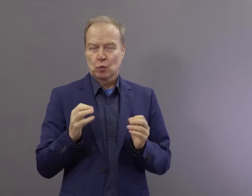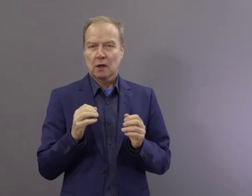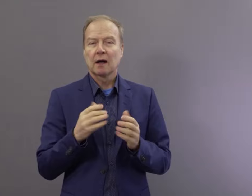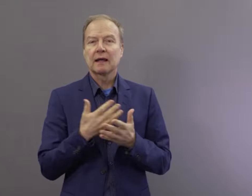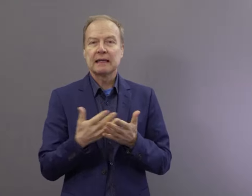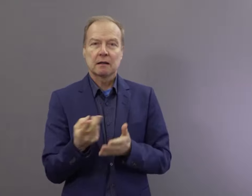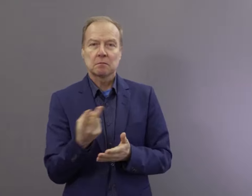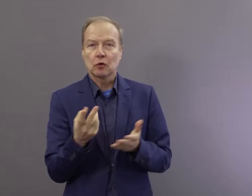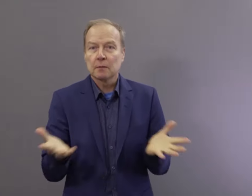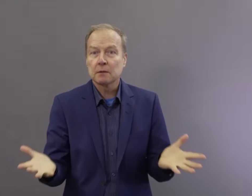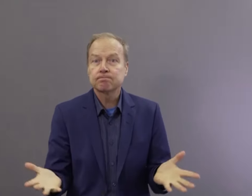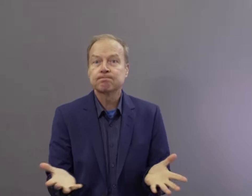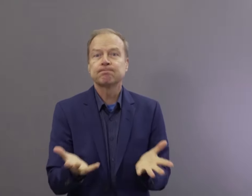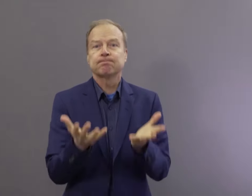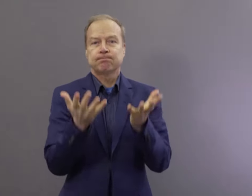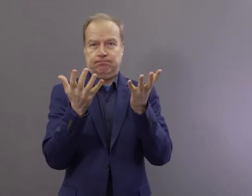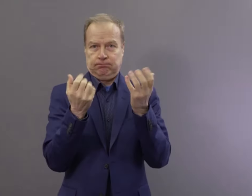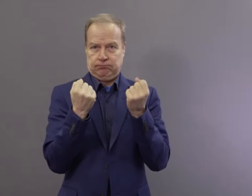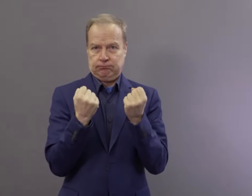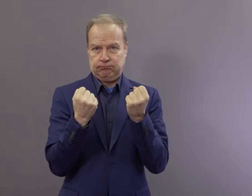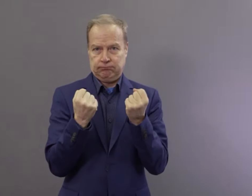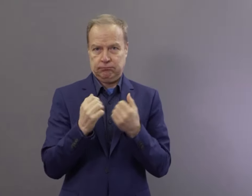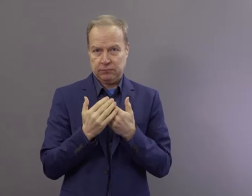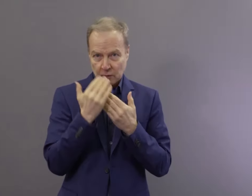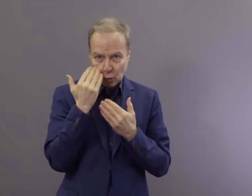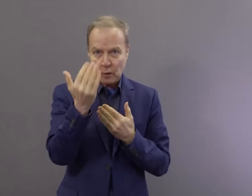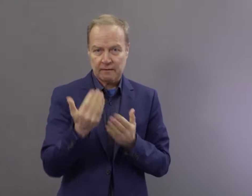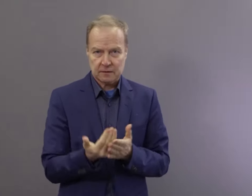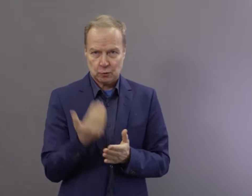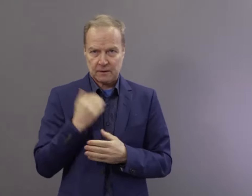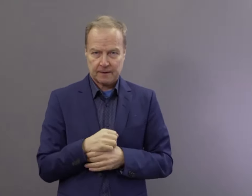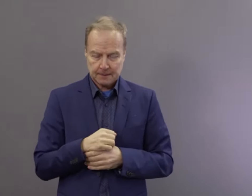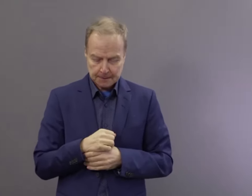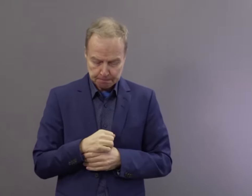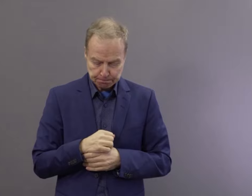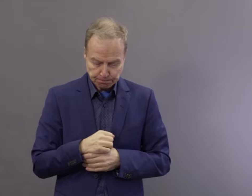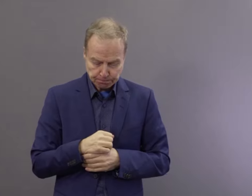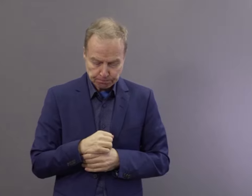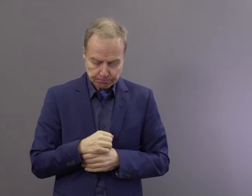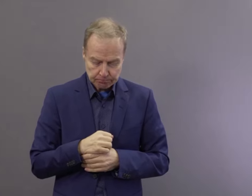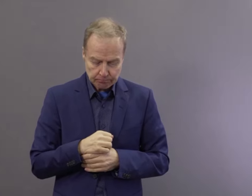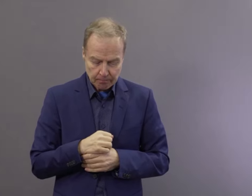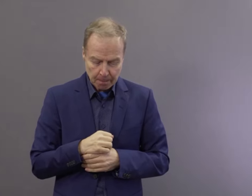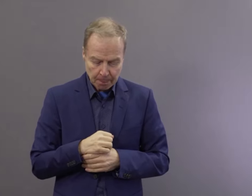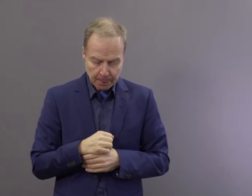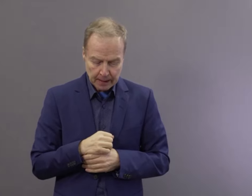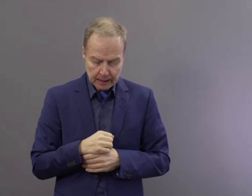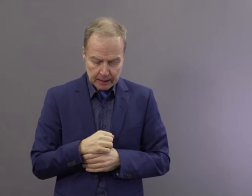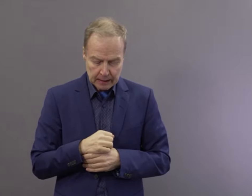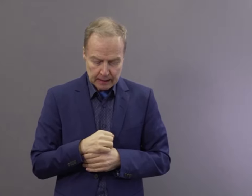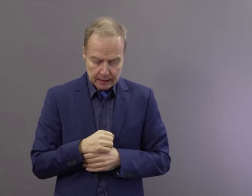että mitä tämä valtava muutos on tavallaan jättänyt niin kuin meille, millainen se lasten yhteisö on, että me voidaan vahvistaa